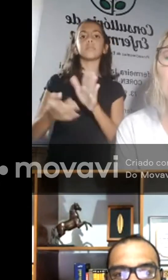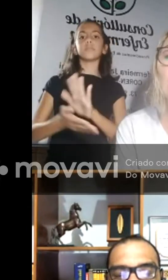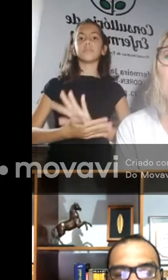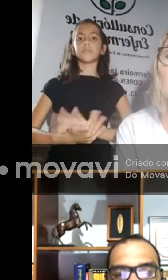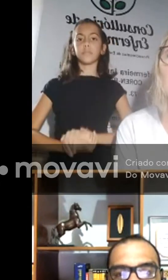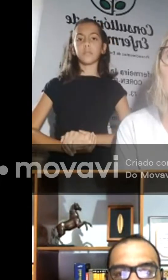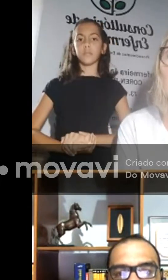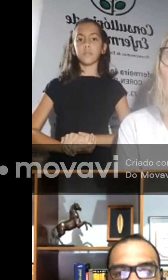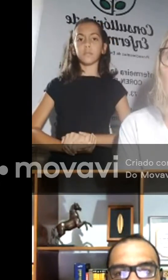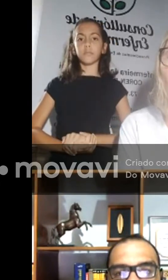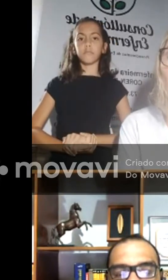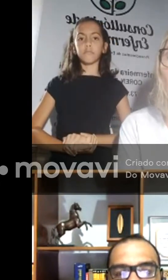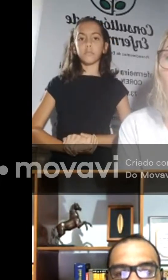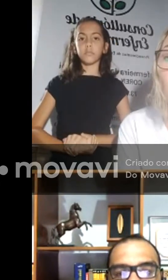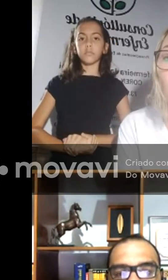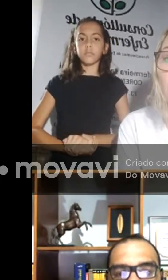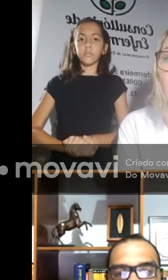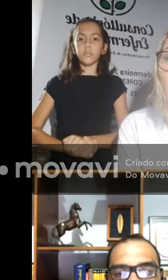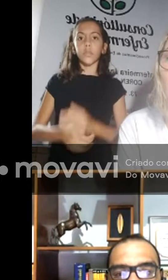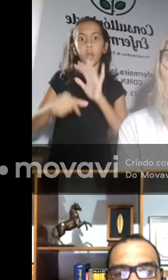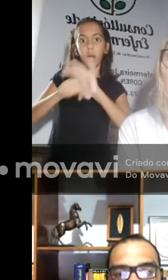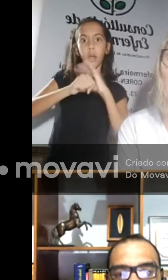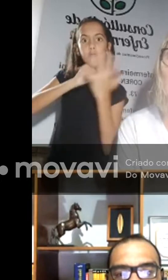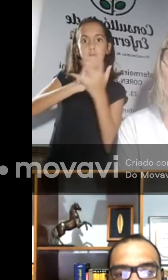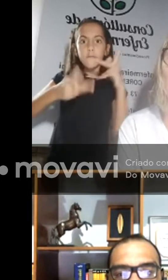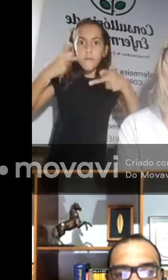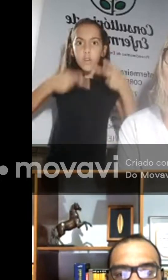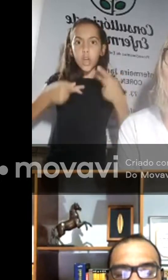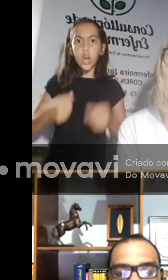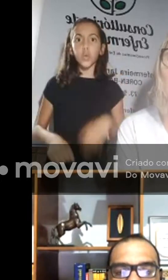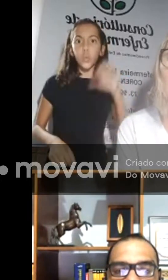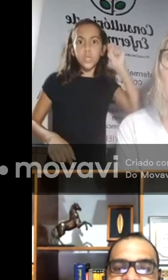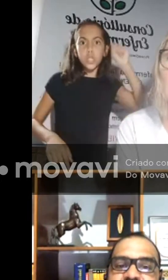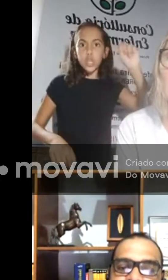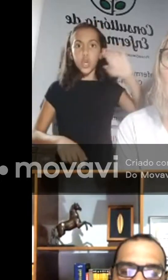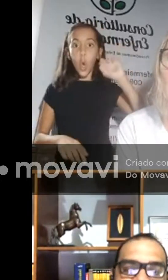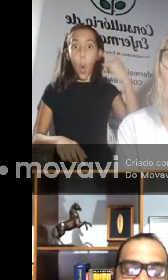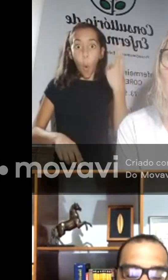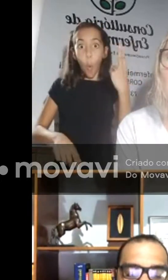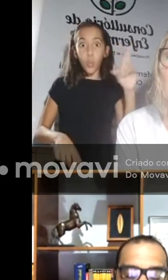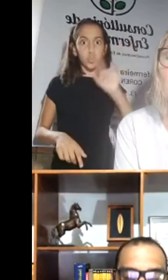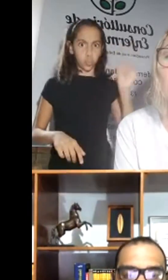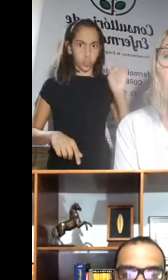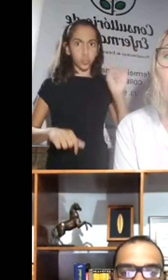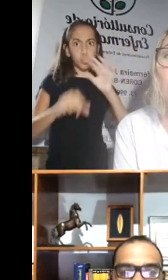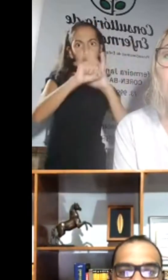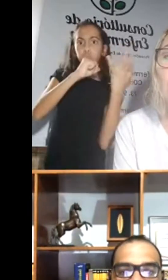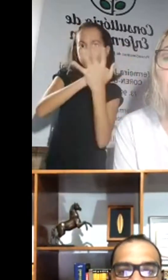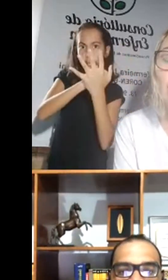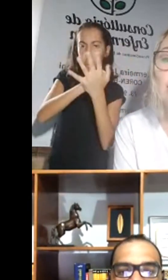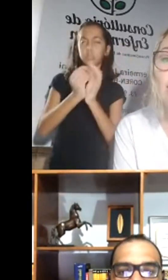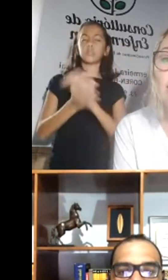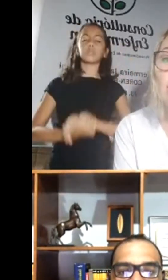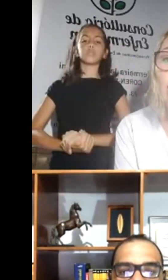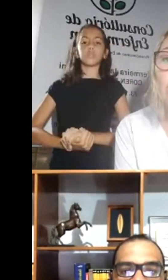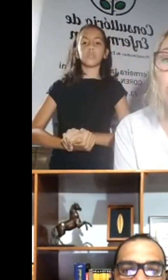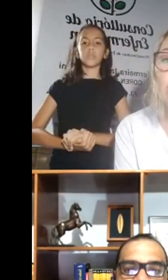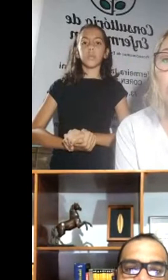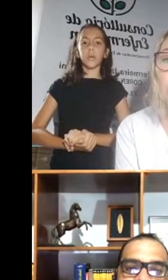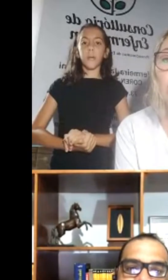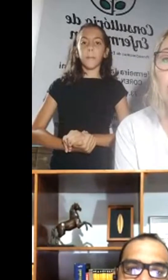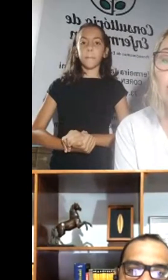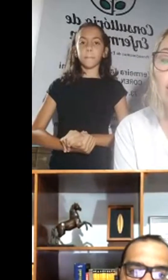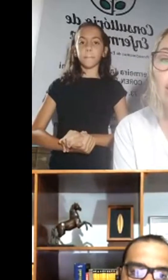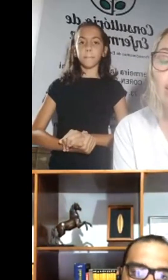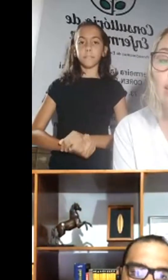comorbidades, né, associada ou não ao Covid. Nós temos tantas dúvidas Sim, aí. E hoje, esse acesso da